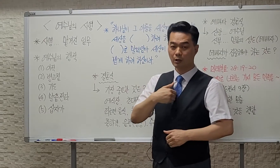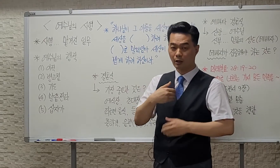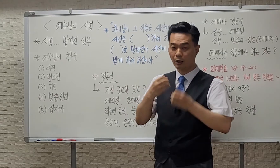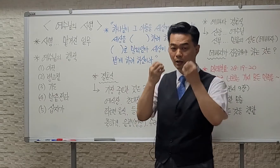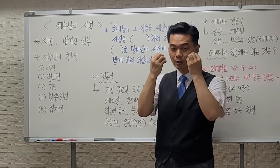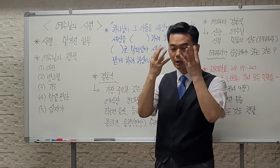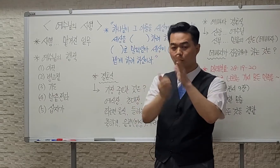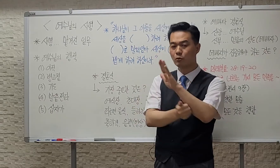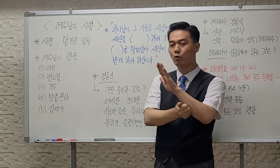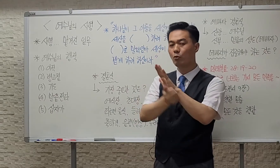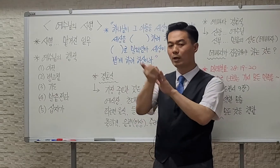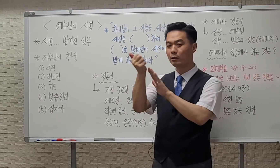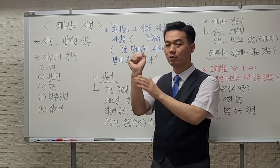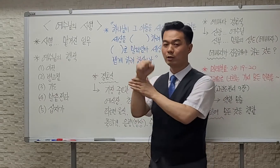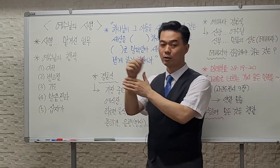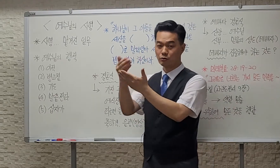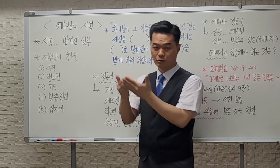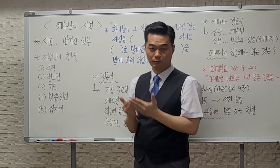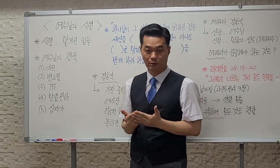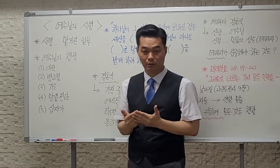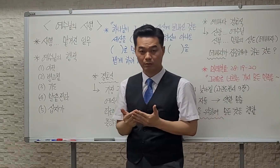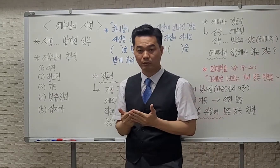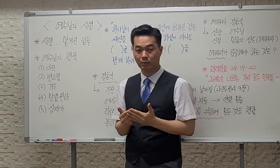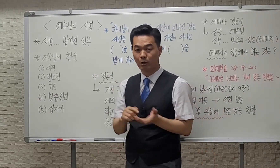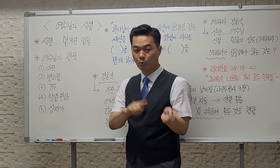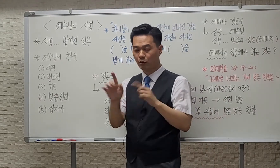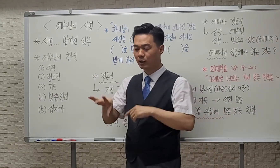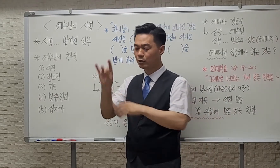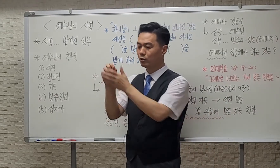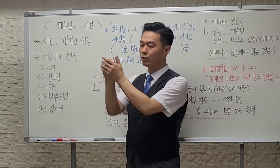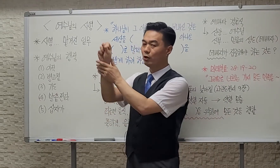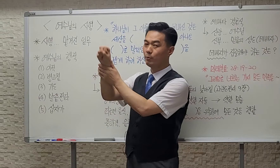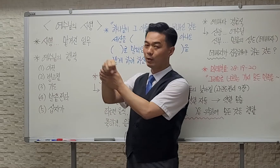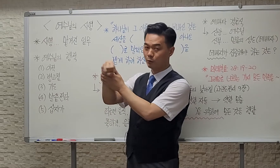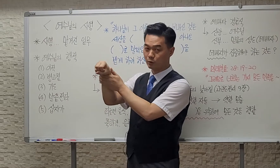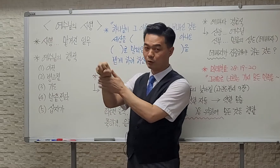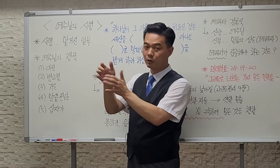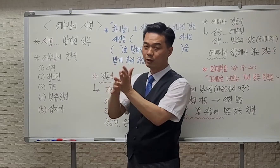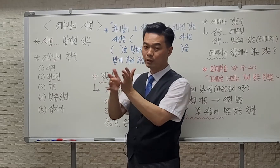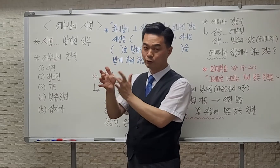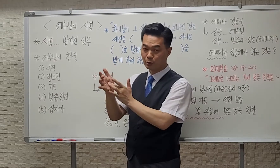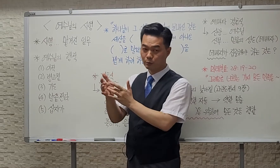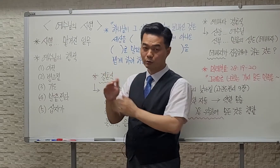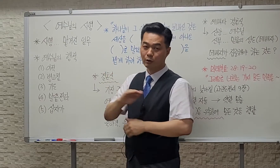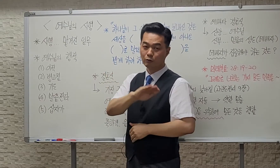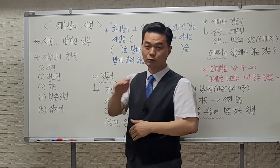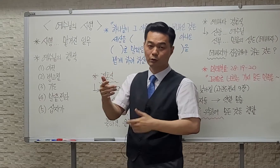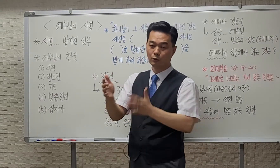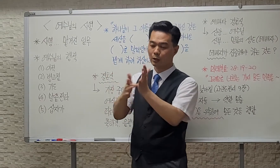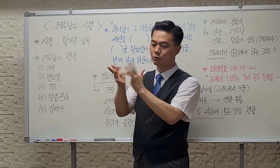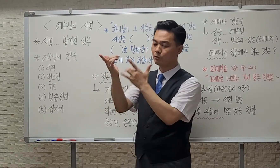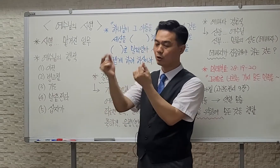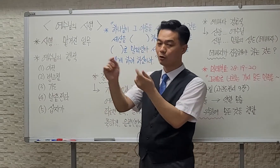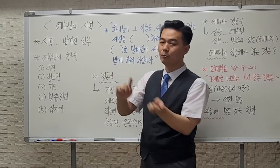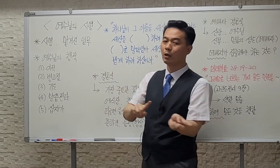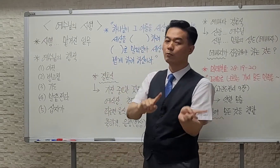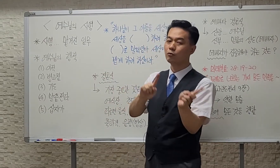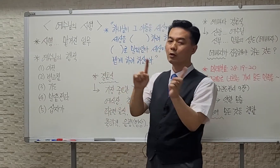우리들에게 새로운 소망을 허락해 주셨습니다. 부활의 첫 열매로서 예수님은 우리도 예수님처럼 부활할